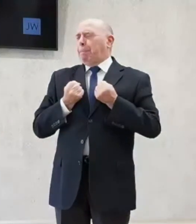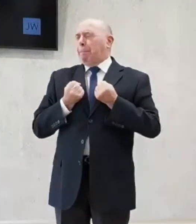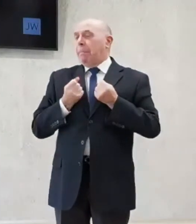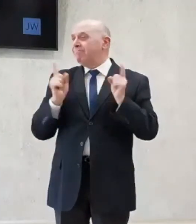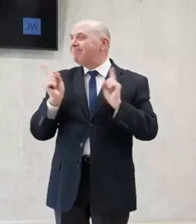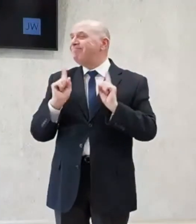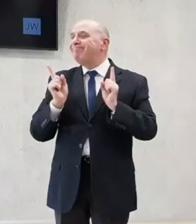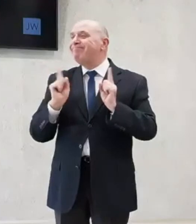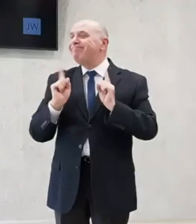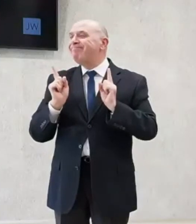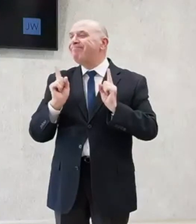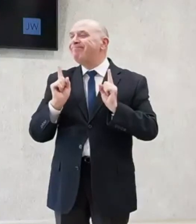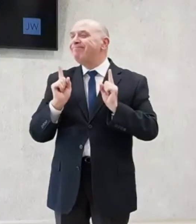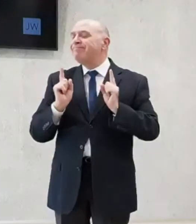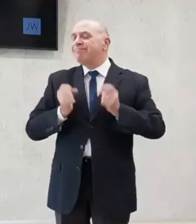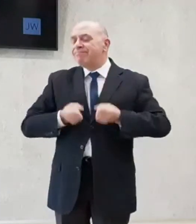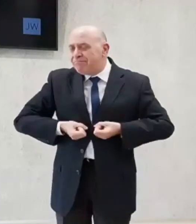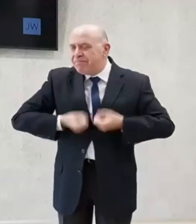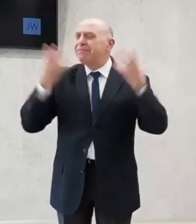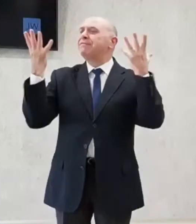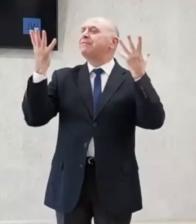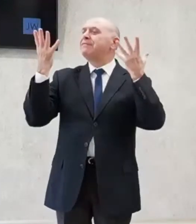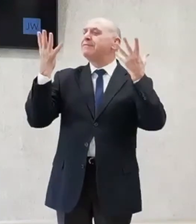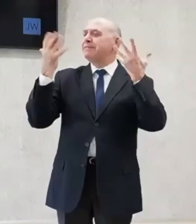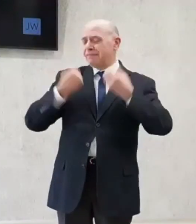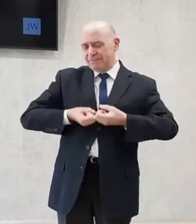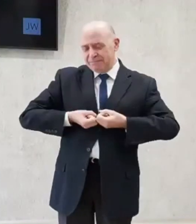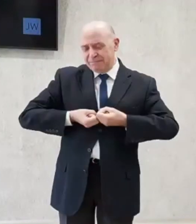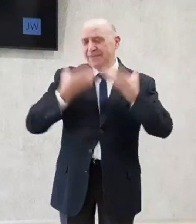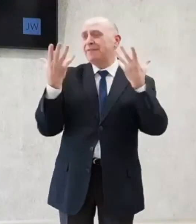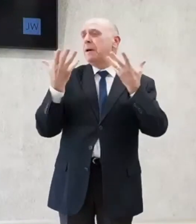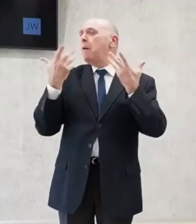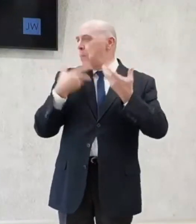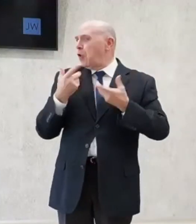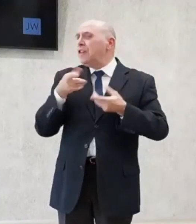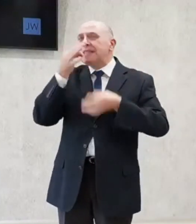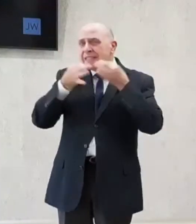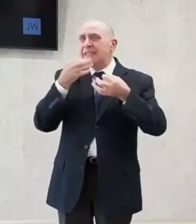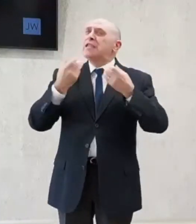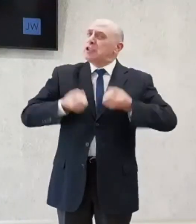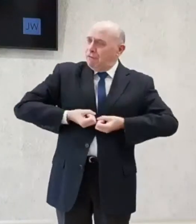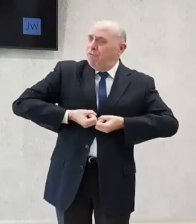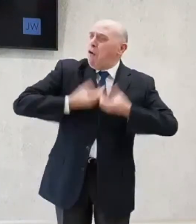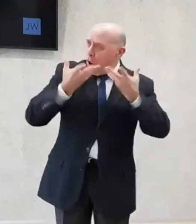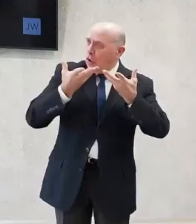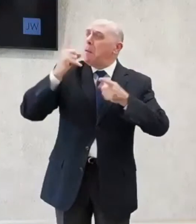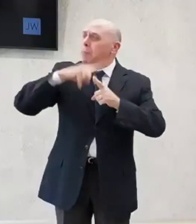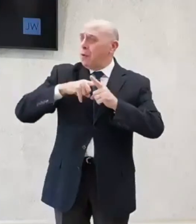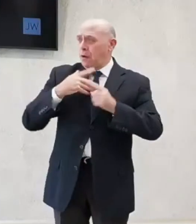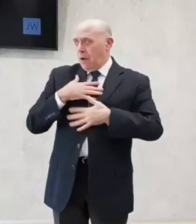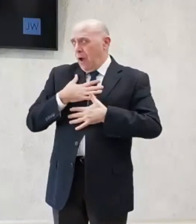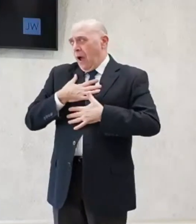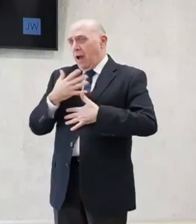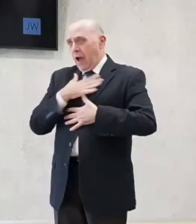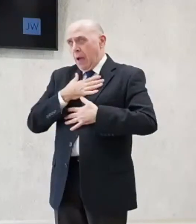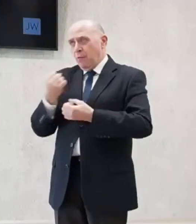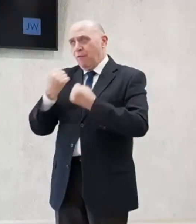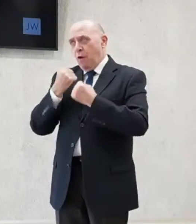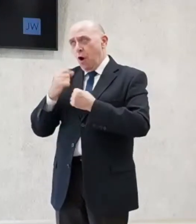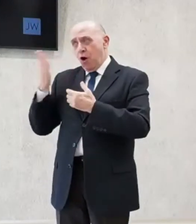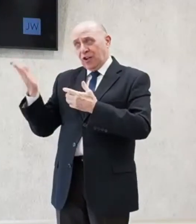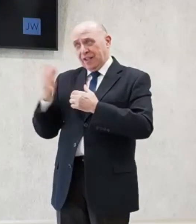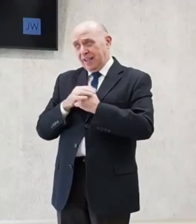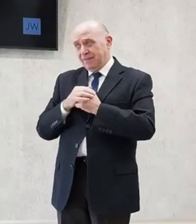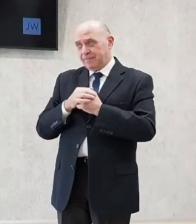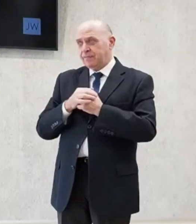anche una forma di sfogo ma è una dimostrazione di grande amore versolina ma non sono finiti gli esempi biblici